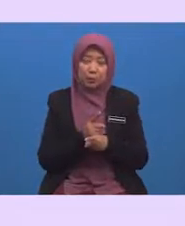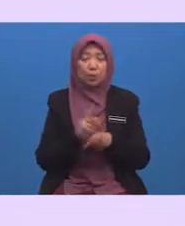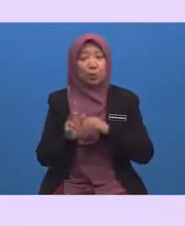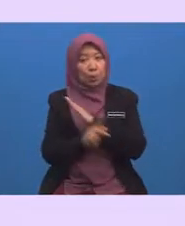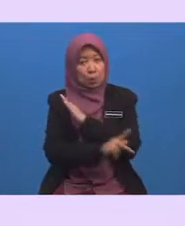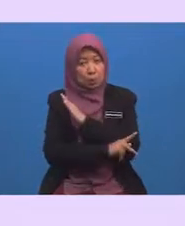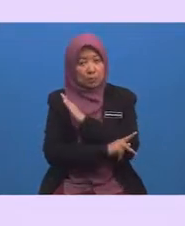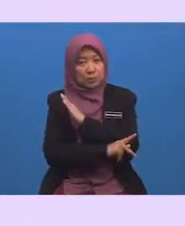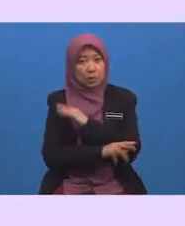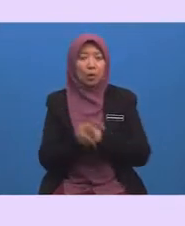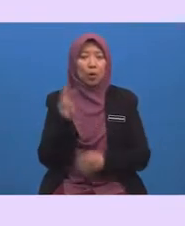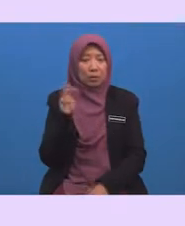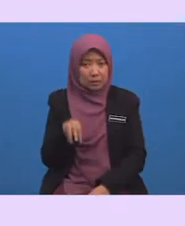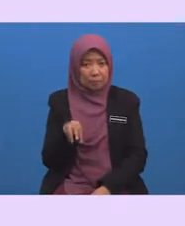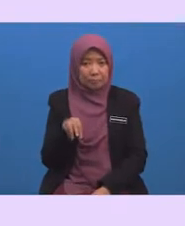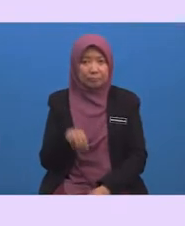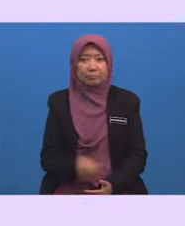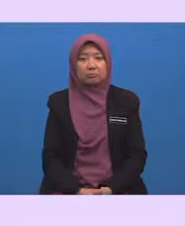Hukumnya adalah wajib.